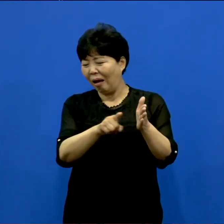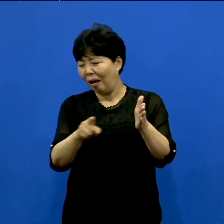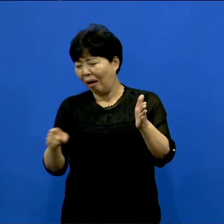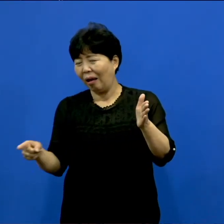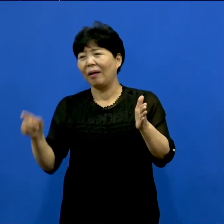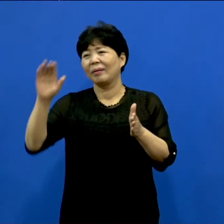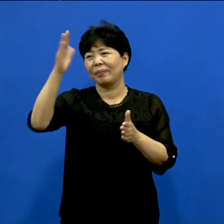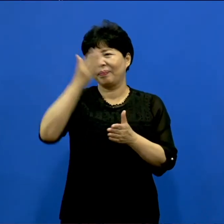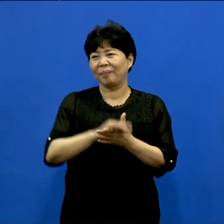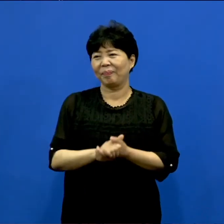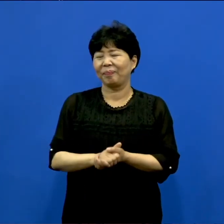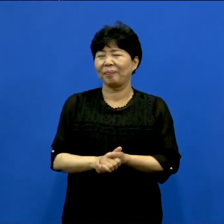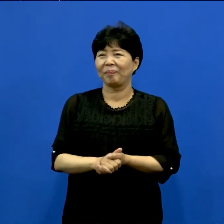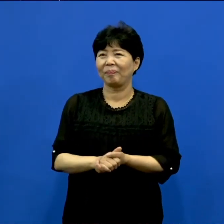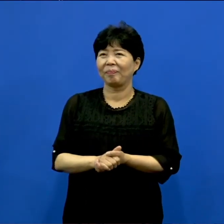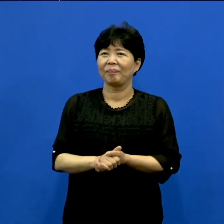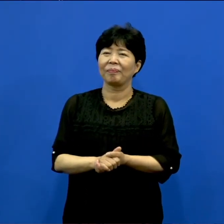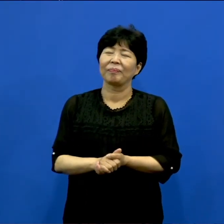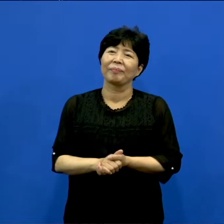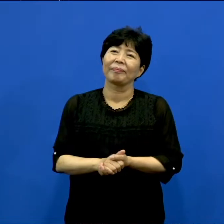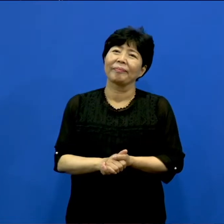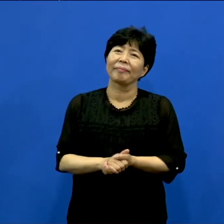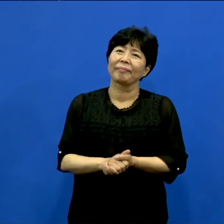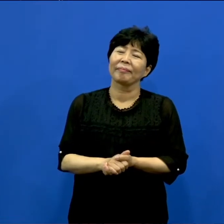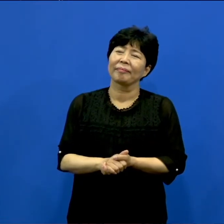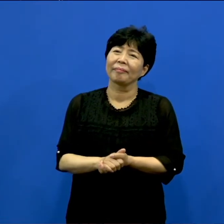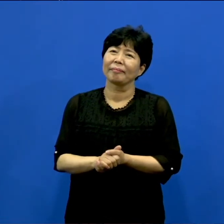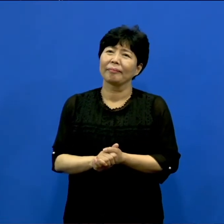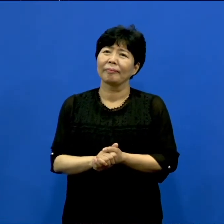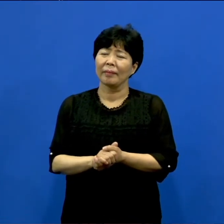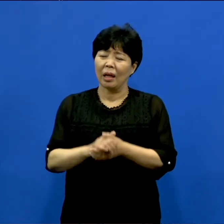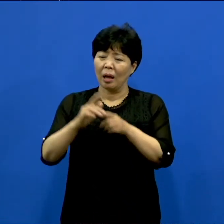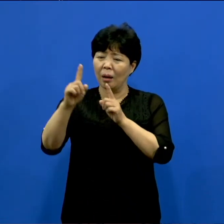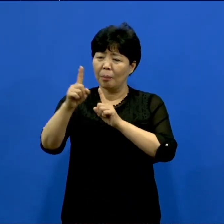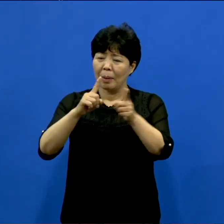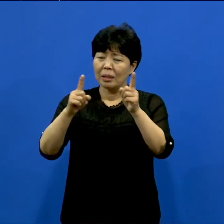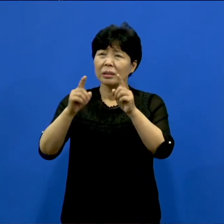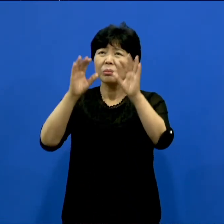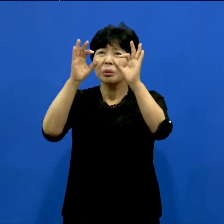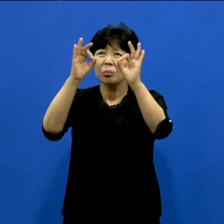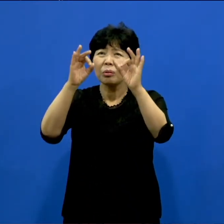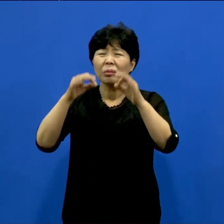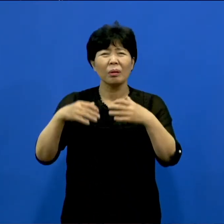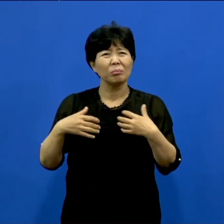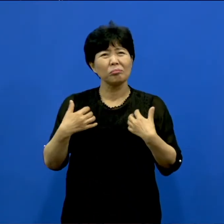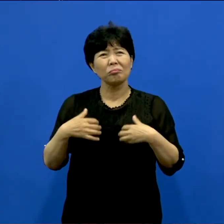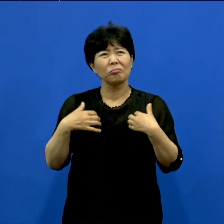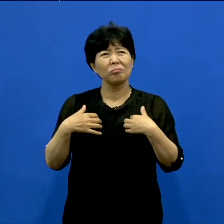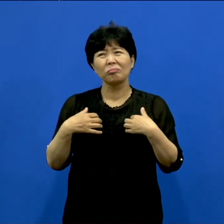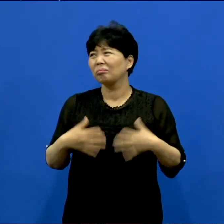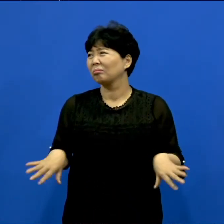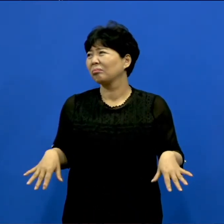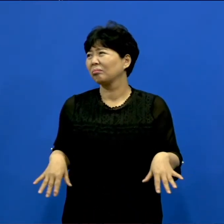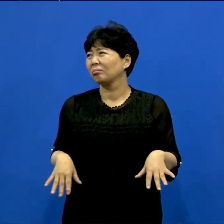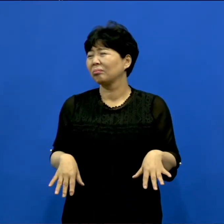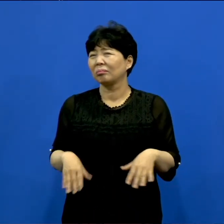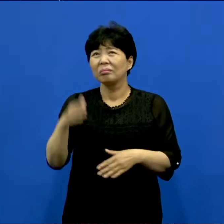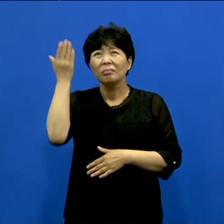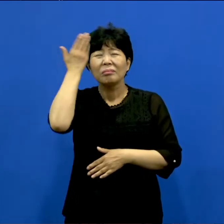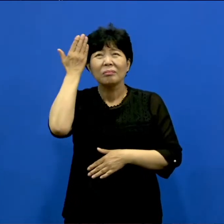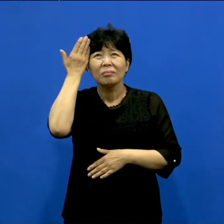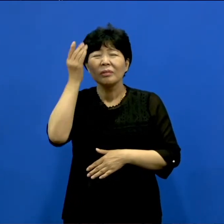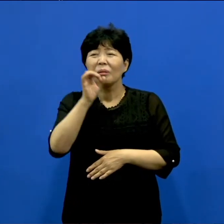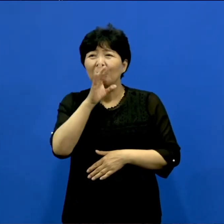말씀에 흥미를 느끼지 못하는 거예요. 흥미를 느끼지 못하죠. 그냥 다 아는 얘기니까. 지식적으로만 아니까 성경은